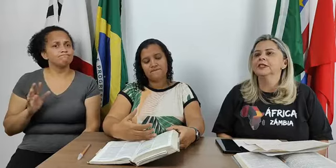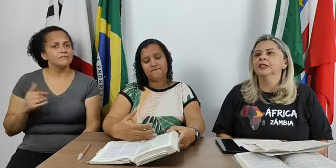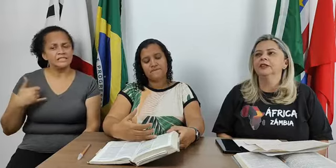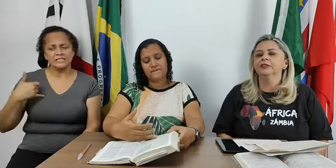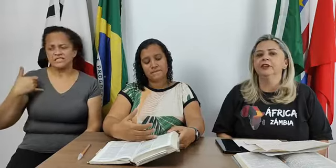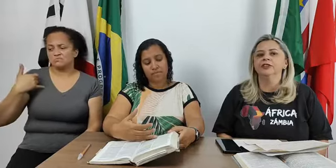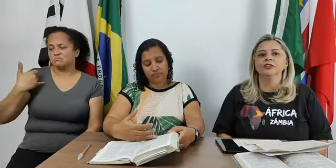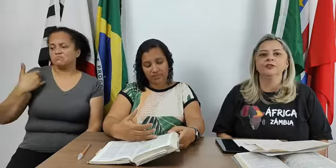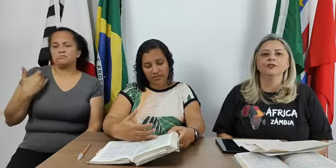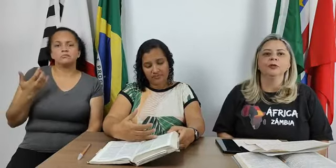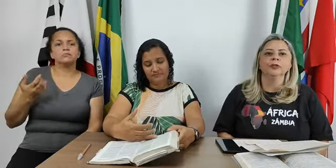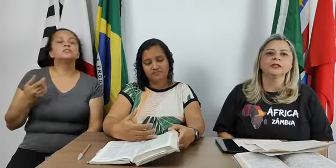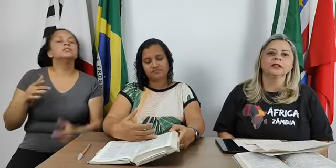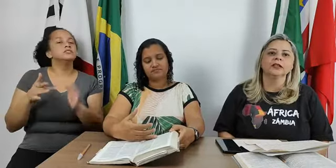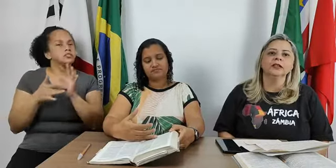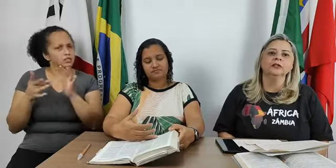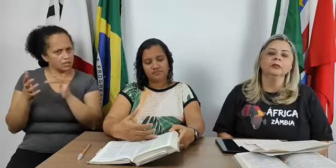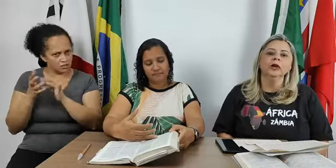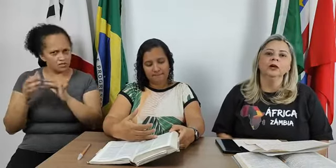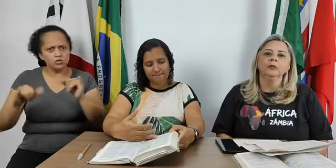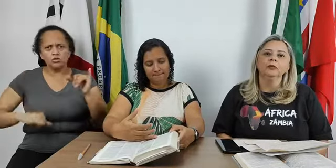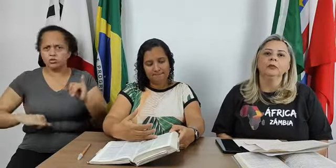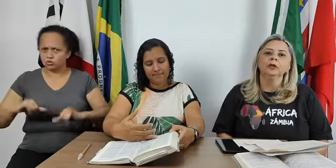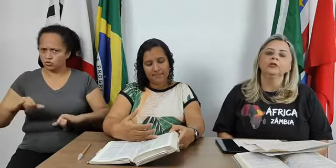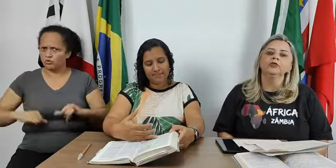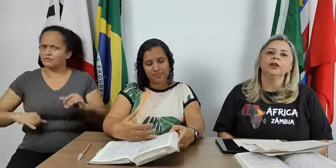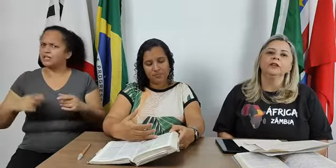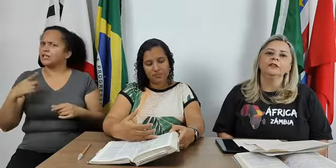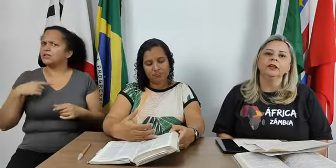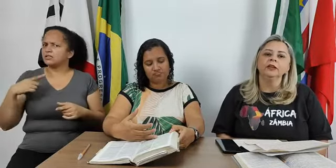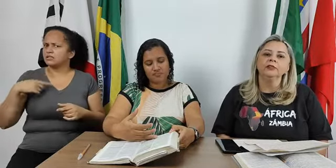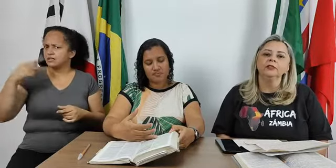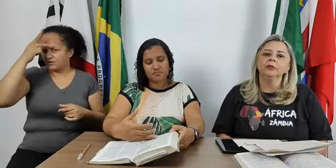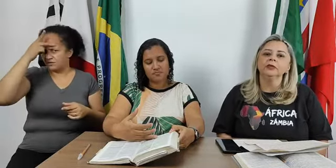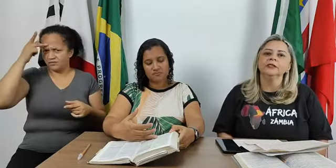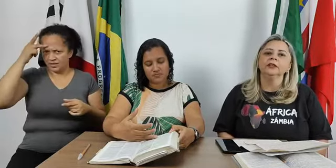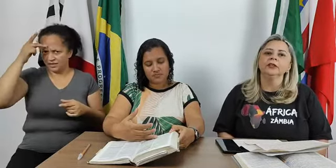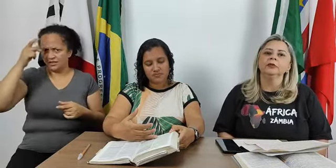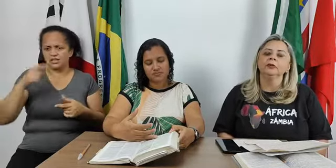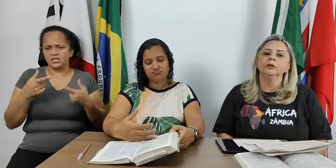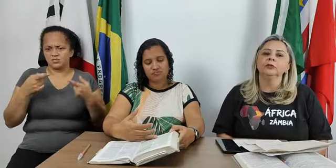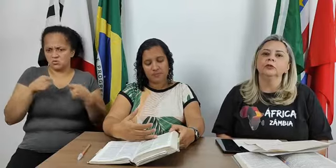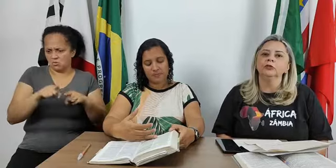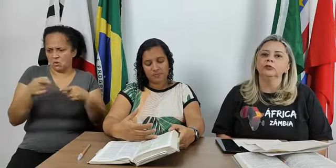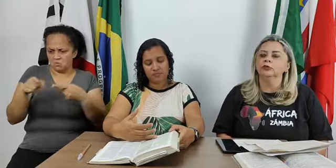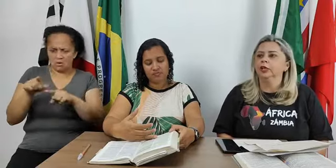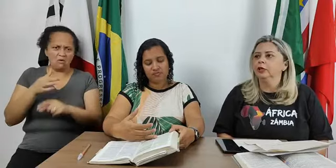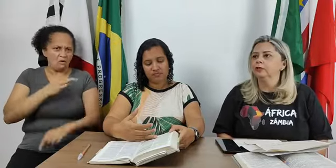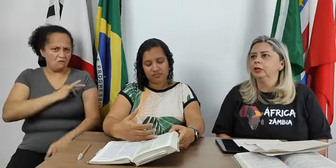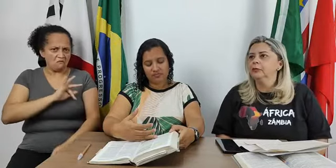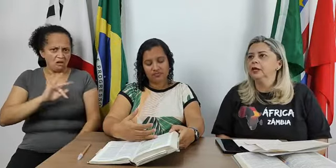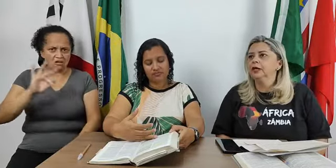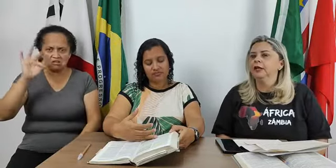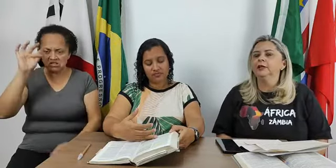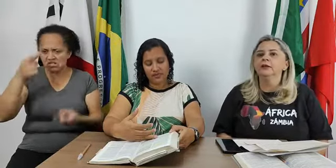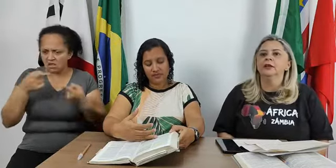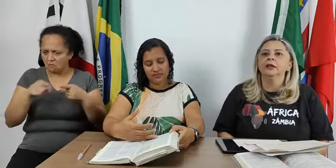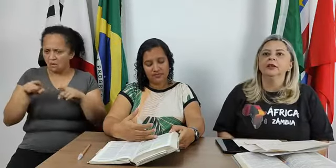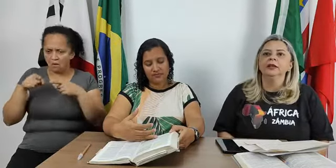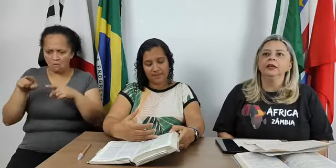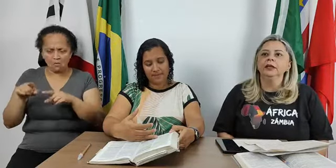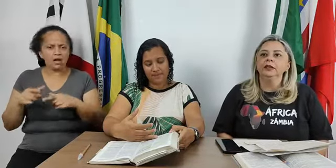foi perseguido, né? Jesus foi perseguido pelos fariseus, foi perseguido pelo povo judeu também,